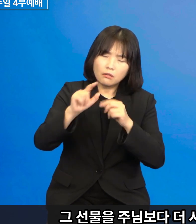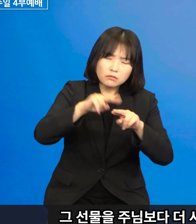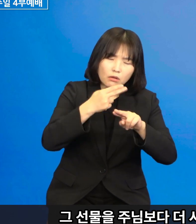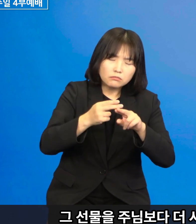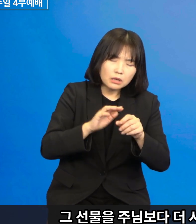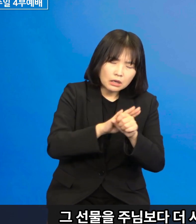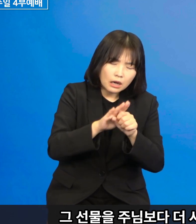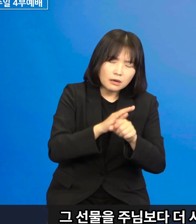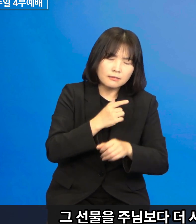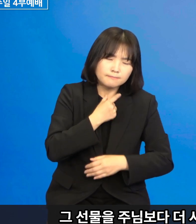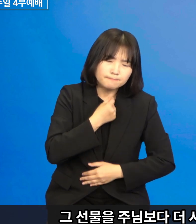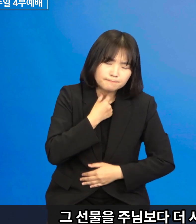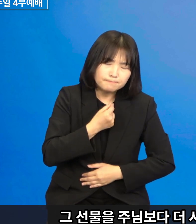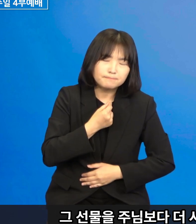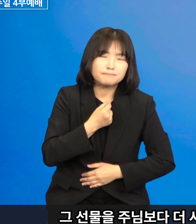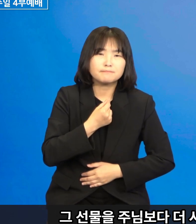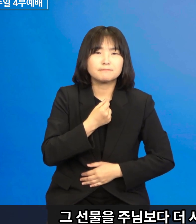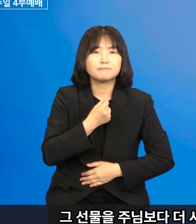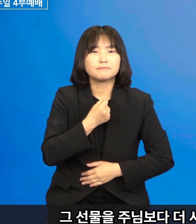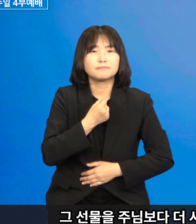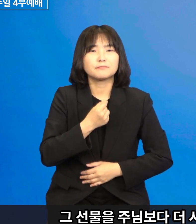더 원하고 더 갈망하고